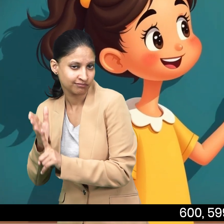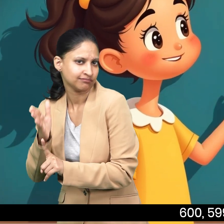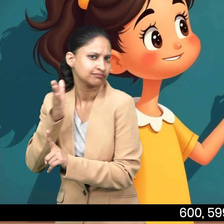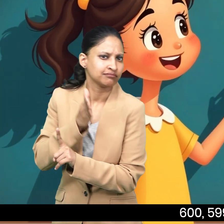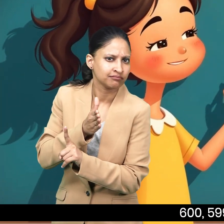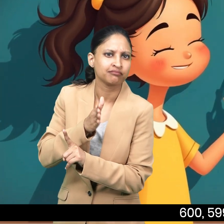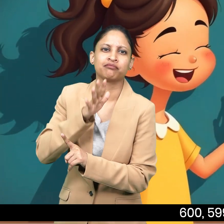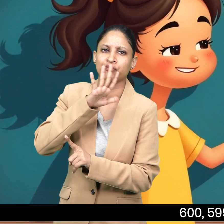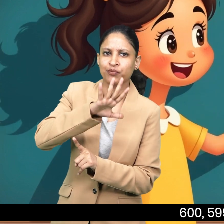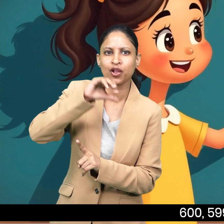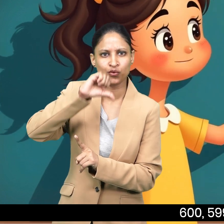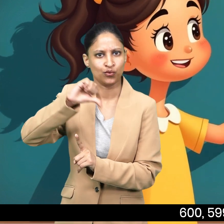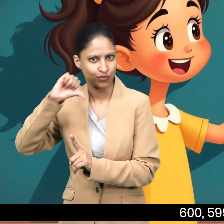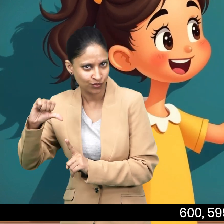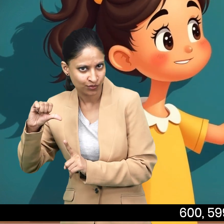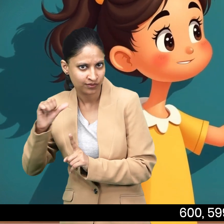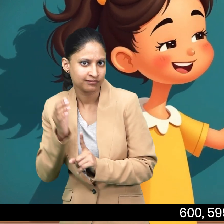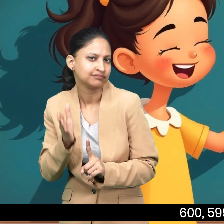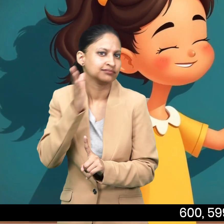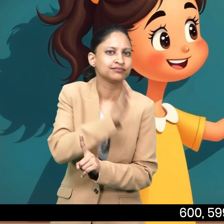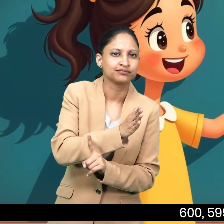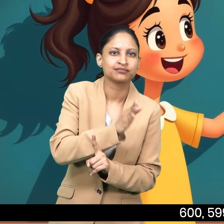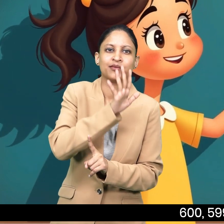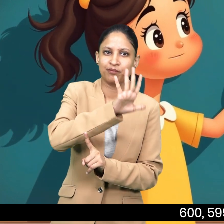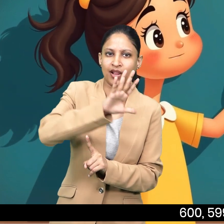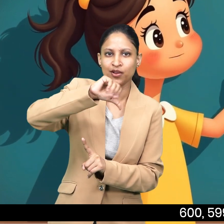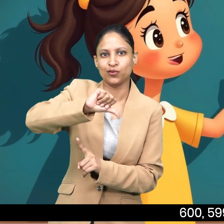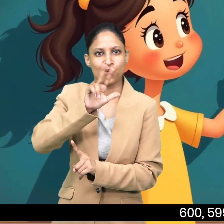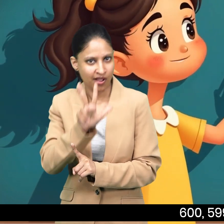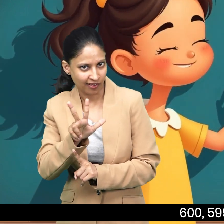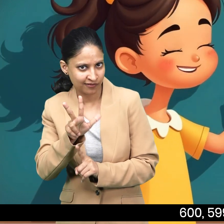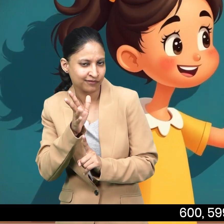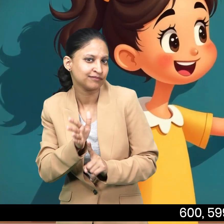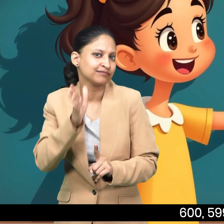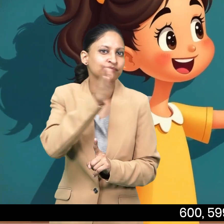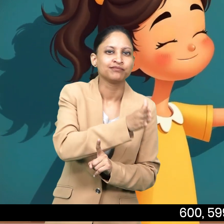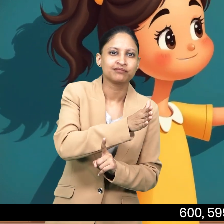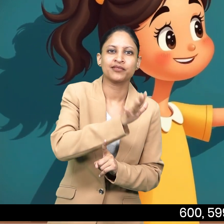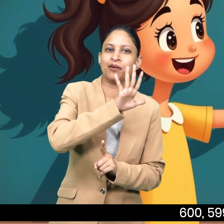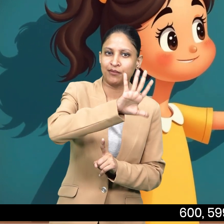600, 599, 598, 597 आणि 596.